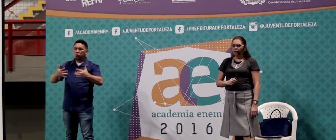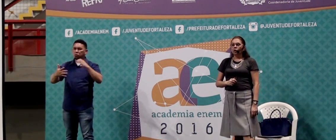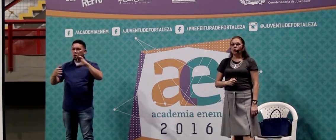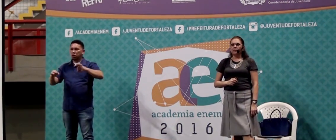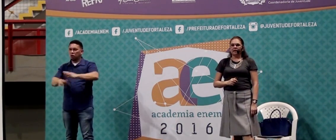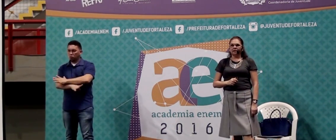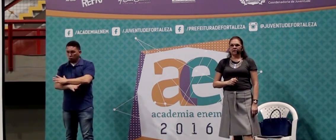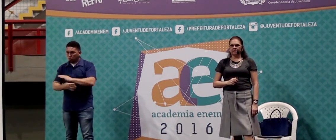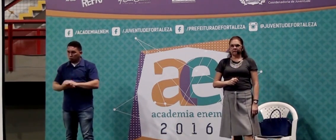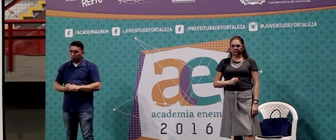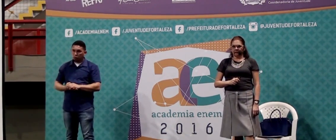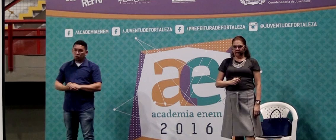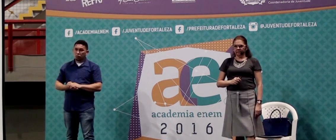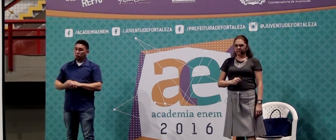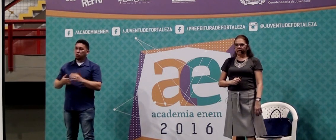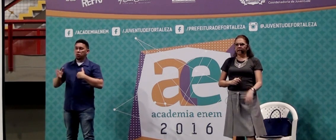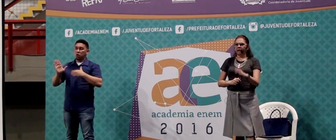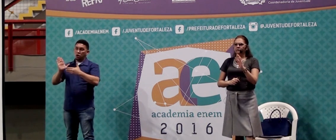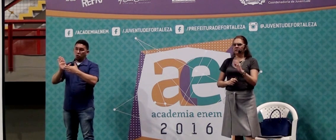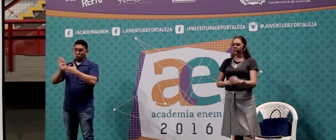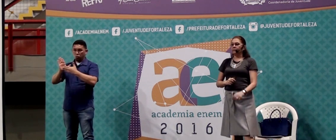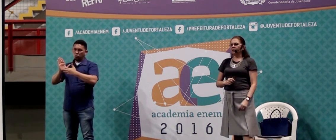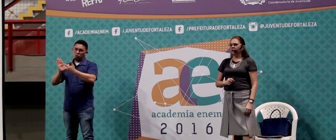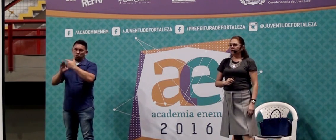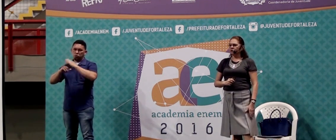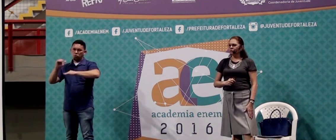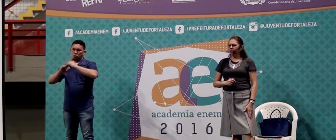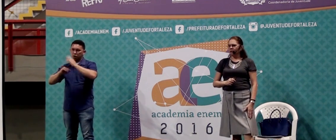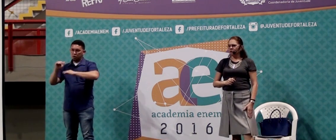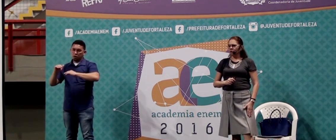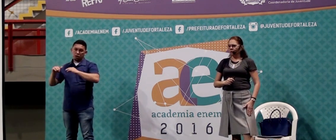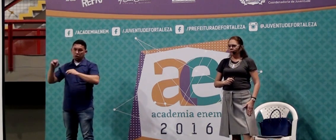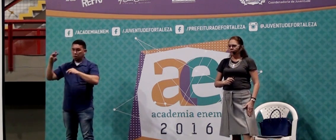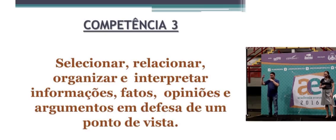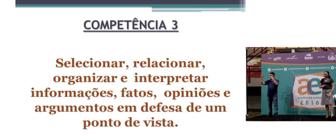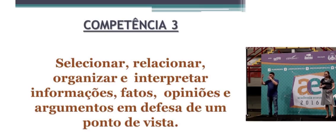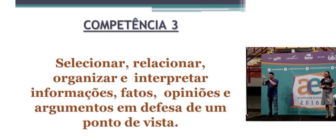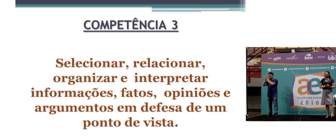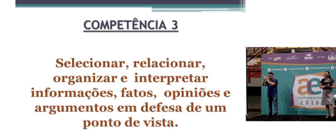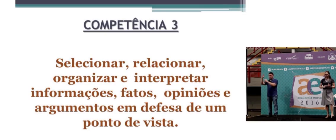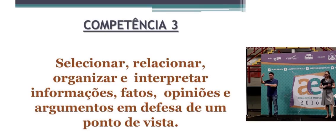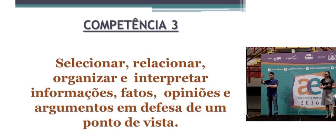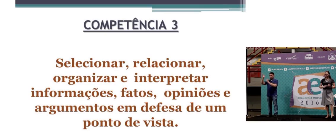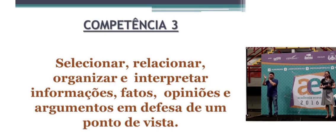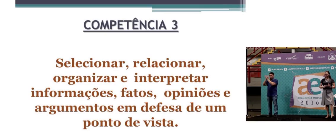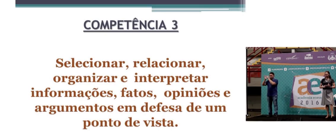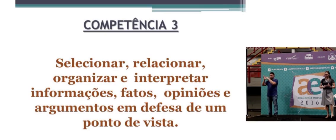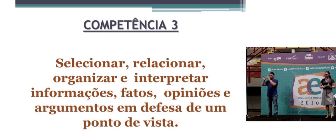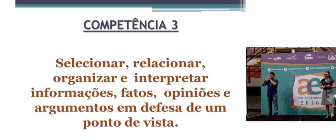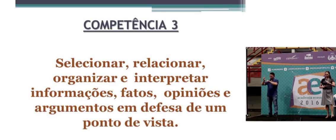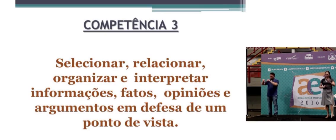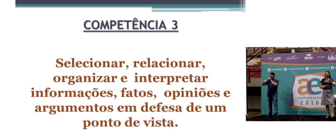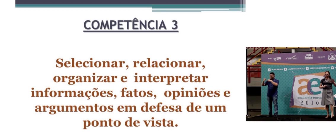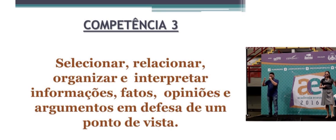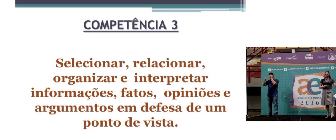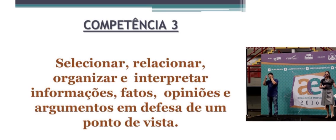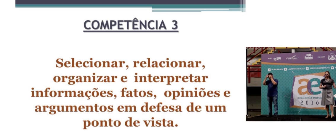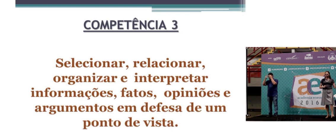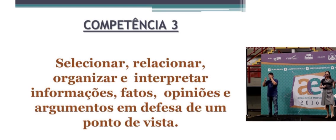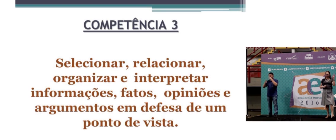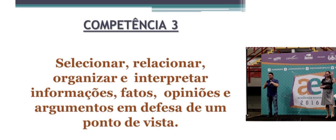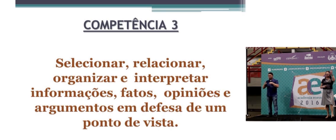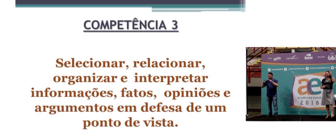linhas. Competência 3. Ele quer que você planeje o texto. Selecione ideias. Você lê